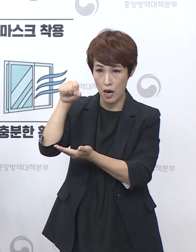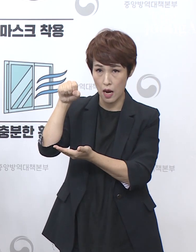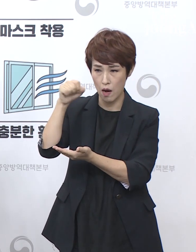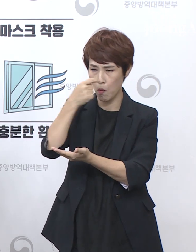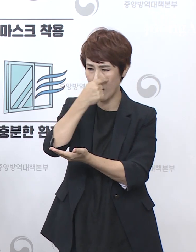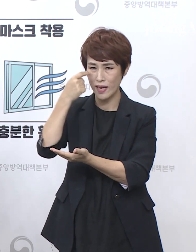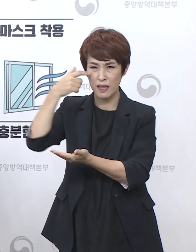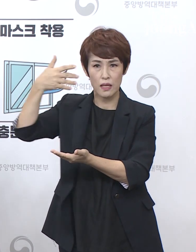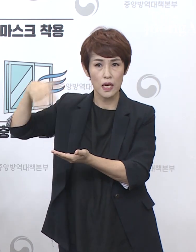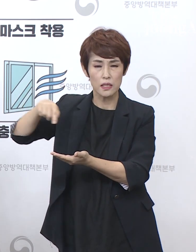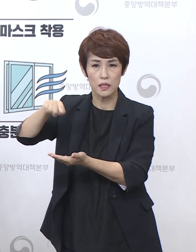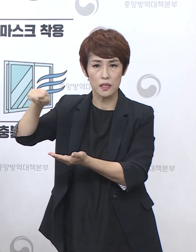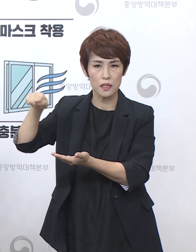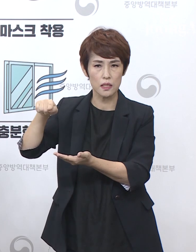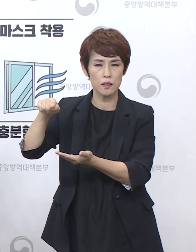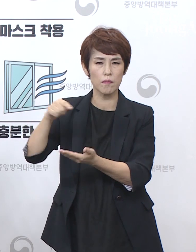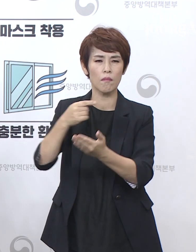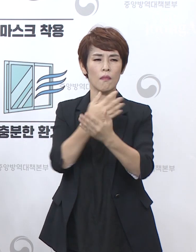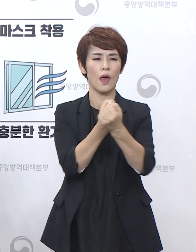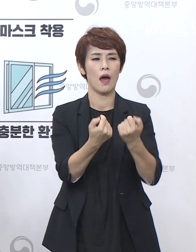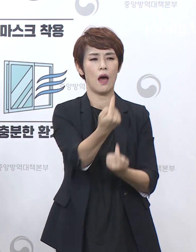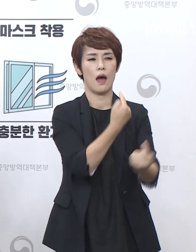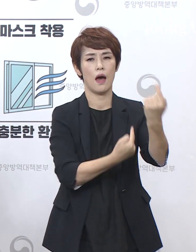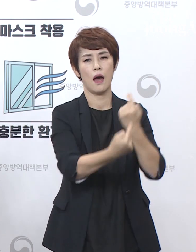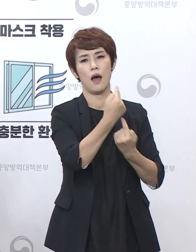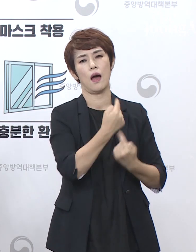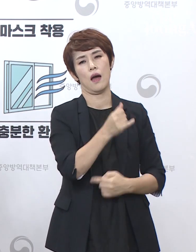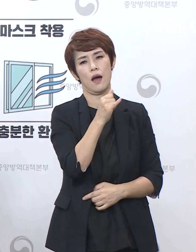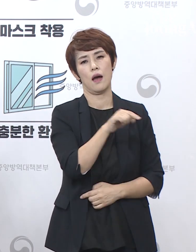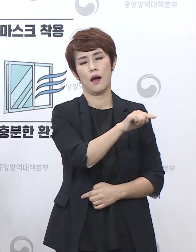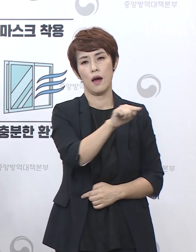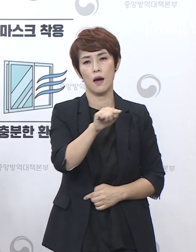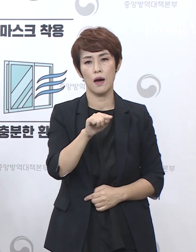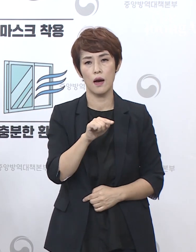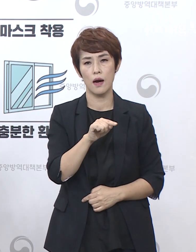되지 않은 상황에서 예약을 진행하는 부분을